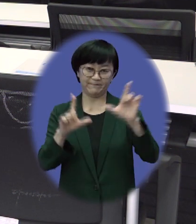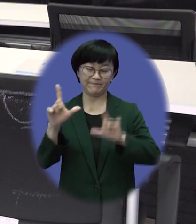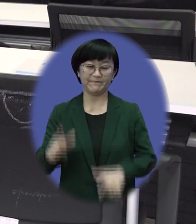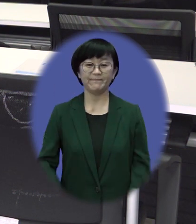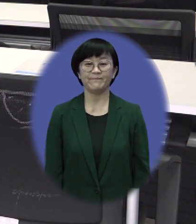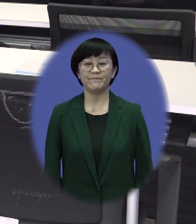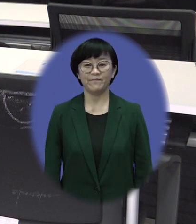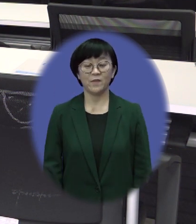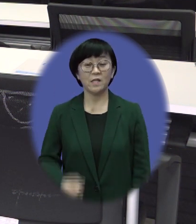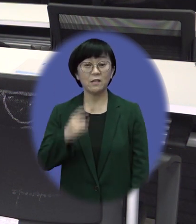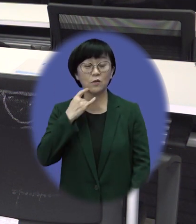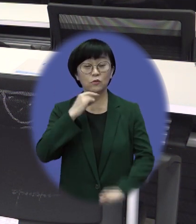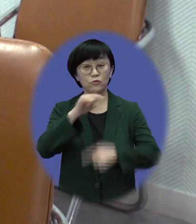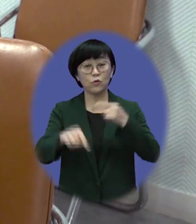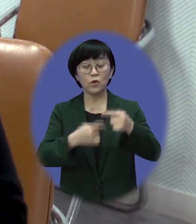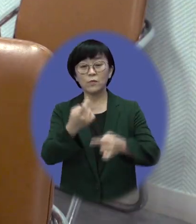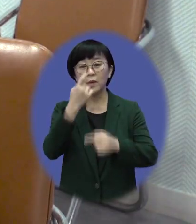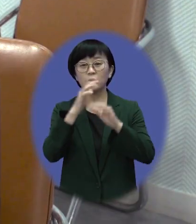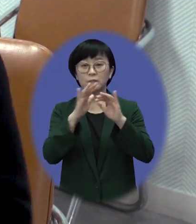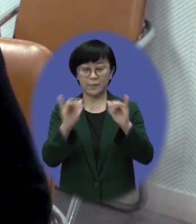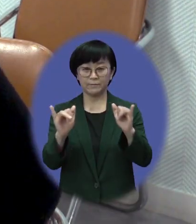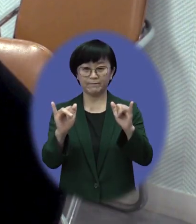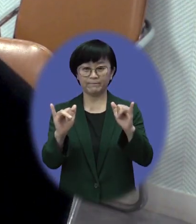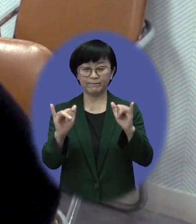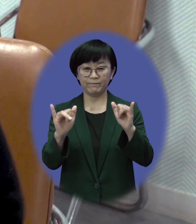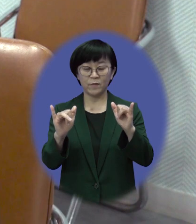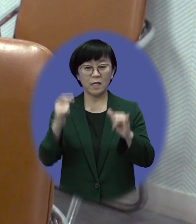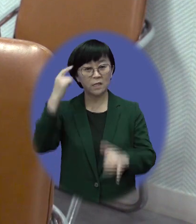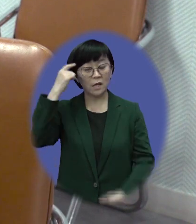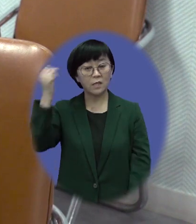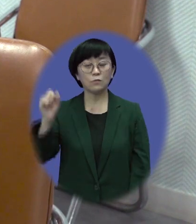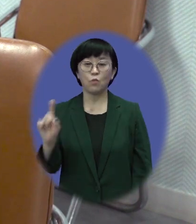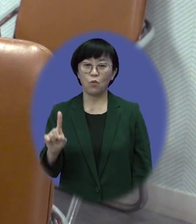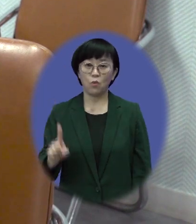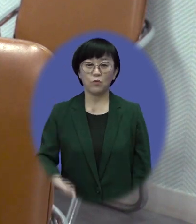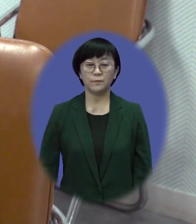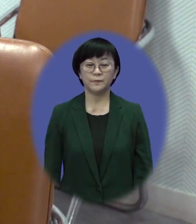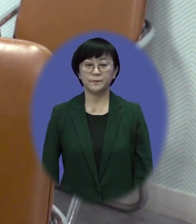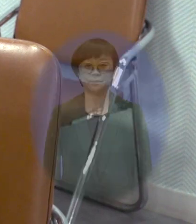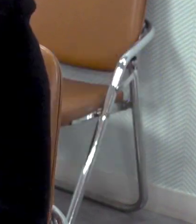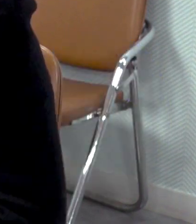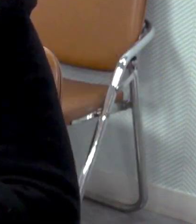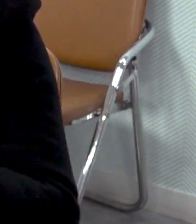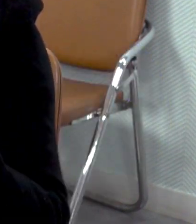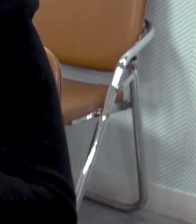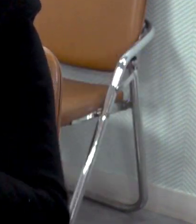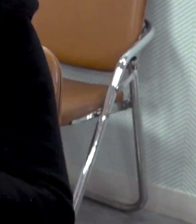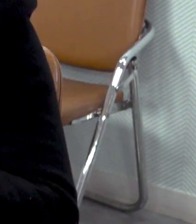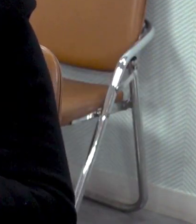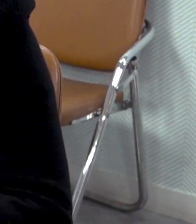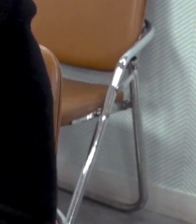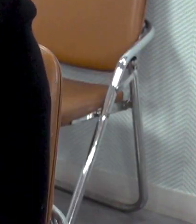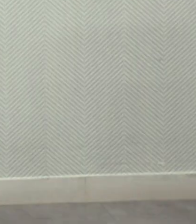배우려고 하시는 모습입니다. 이은영 씨는 수어를 배우는 사람들에 대해서 어떤 생각을 가지고 있을까요?